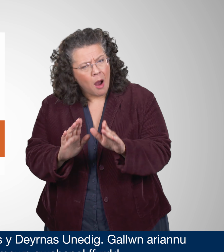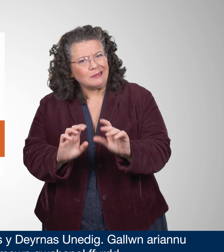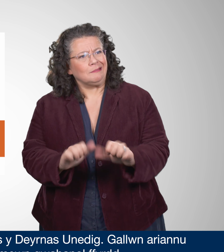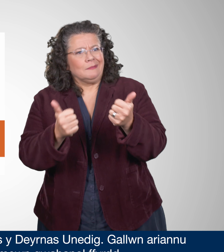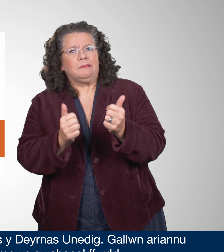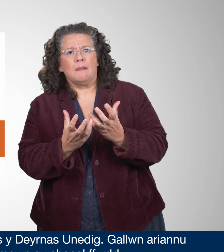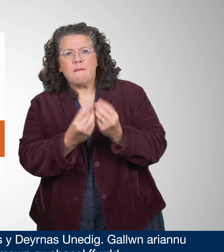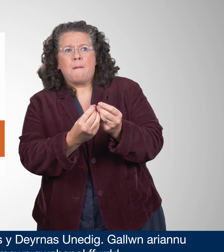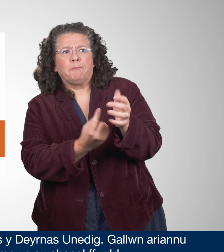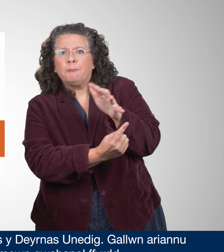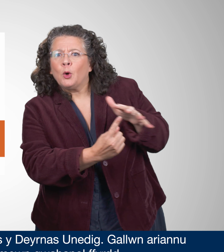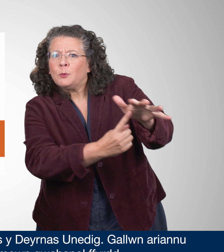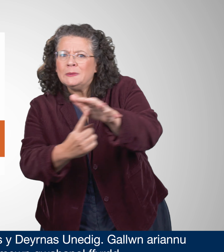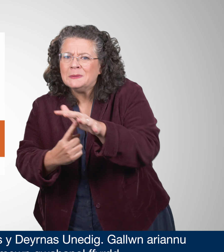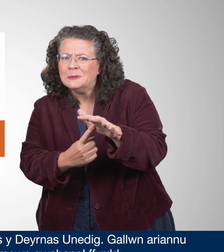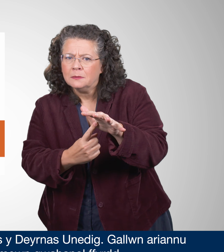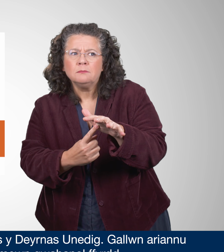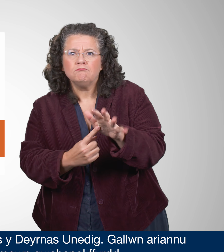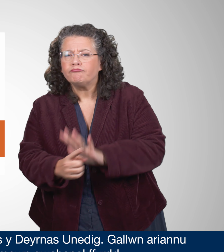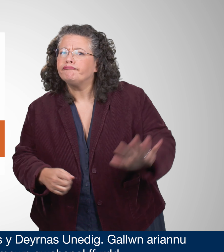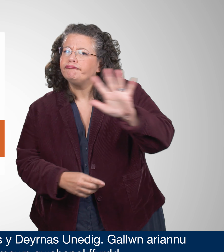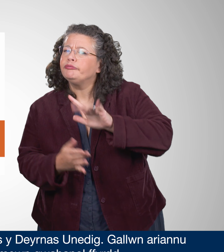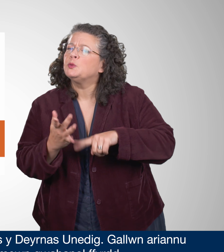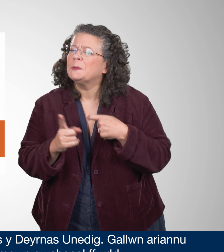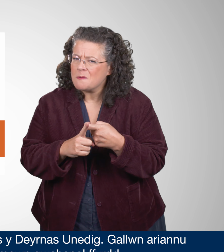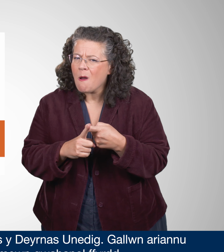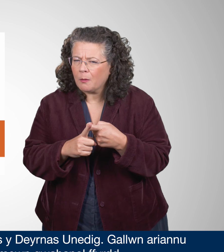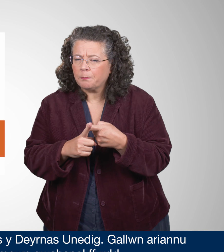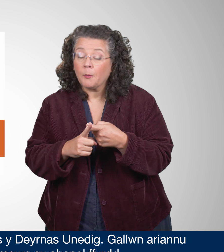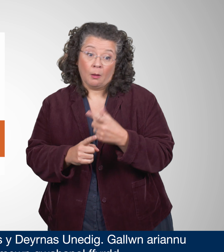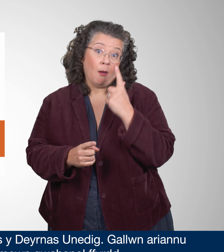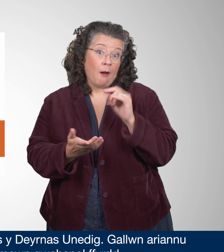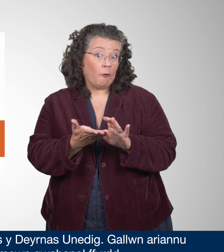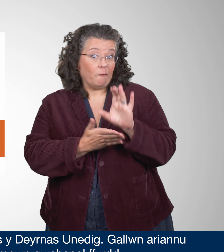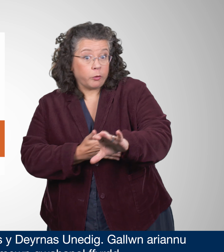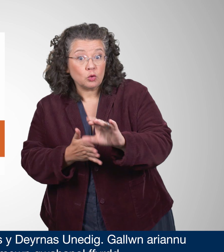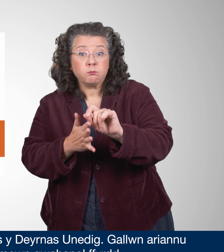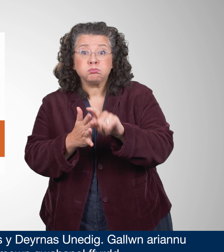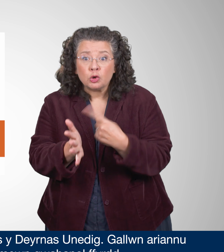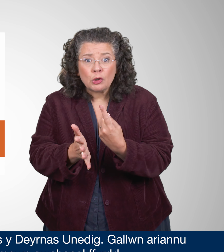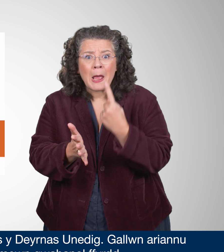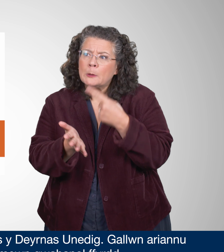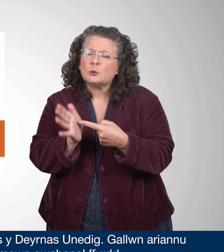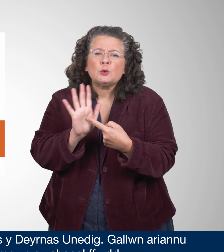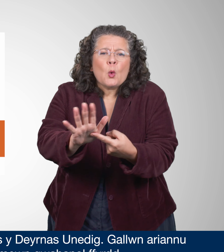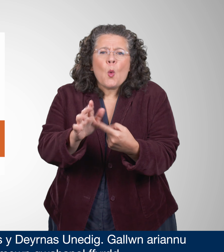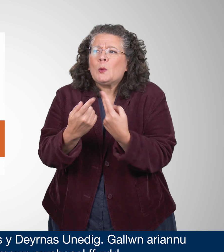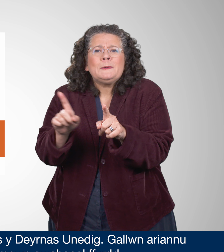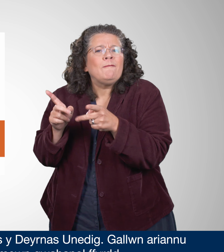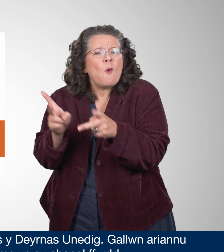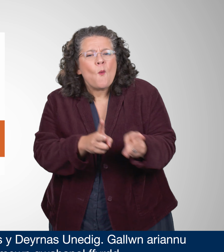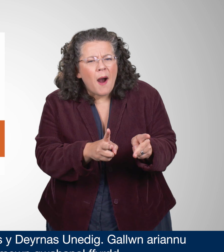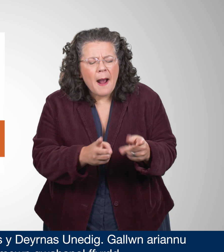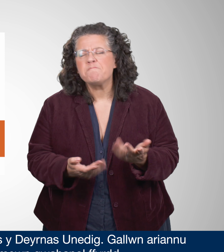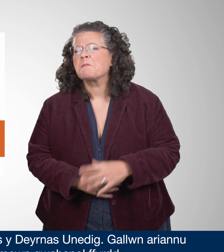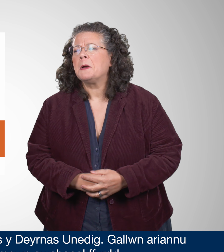draws y Deyrnas Unedig. Gallwn ariannu prosiectau sy'n dangos hyn mewn gwahanol